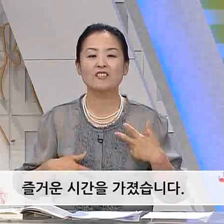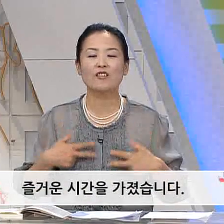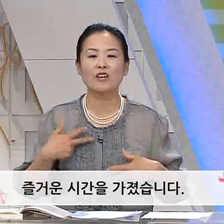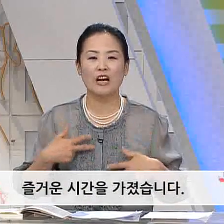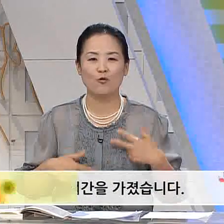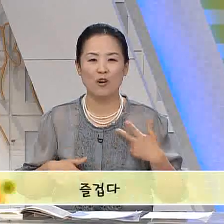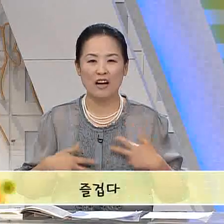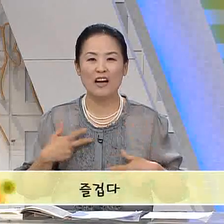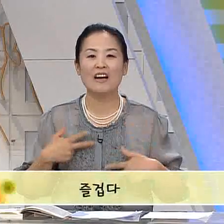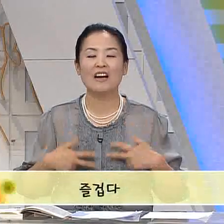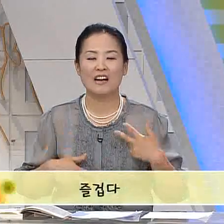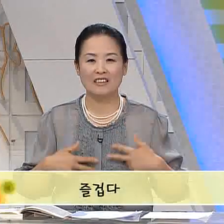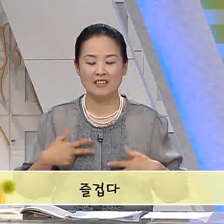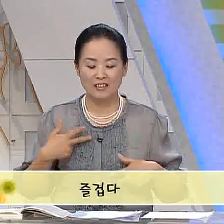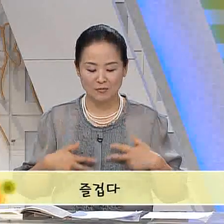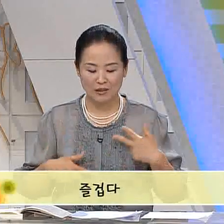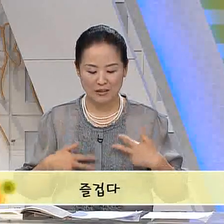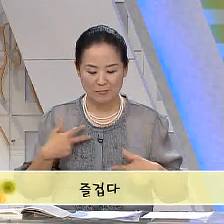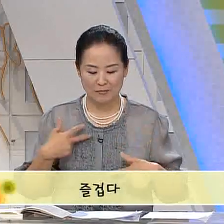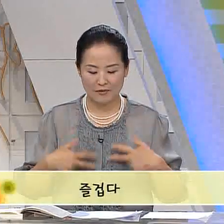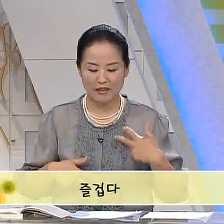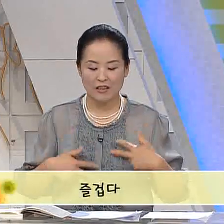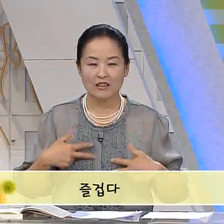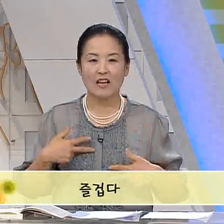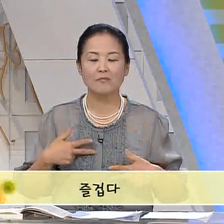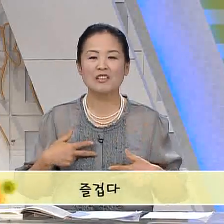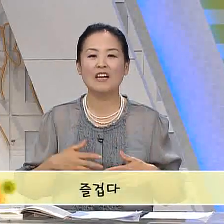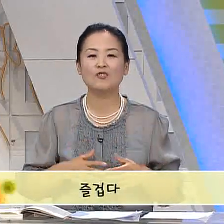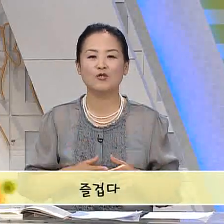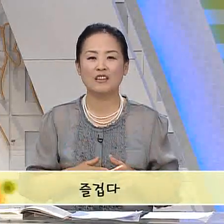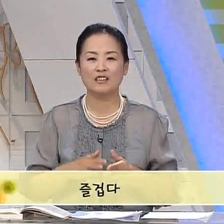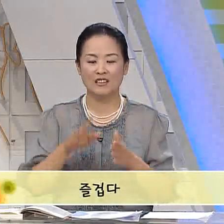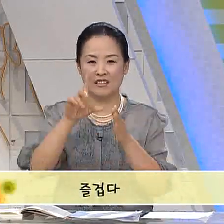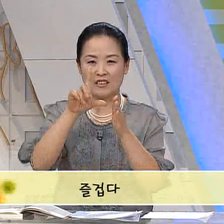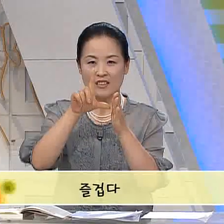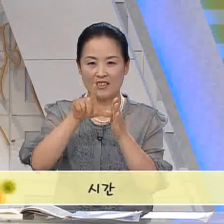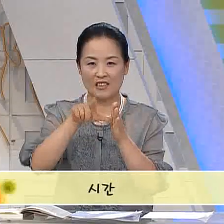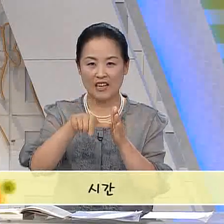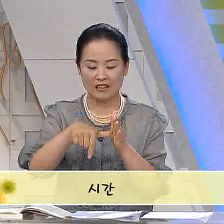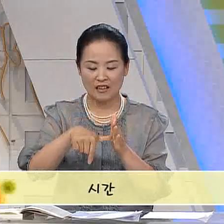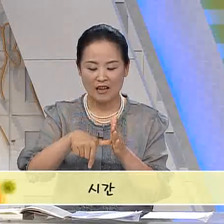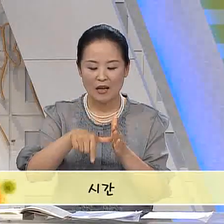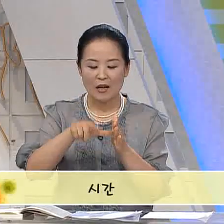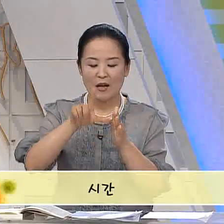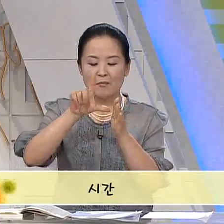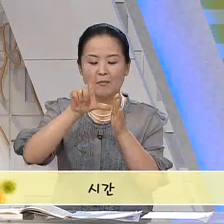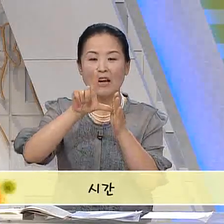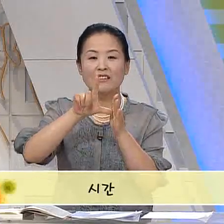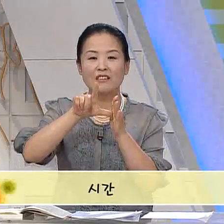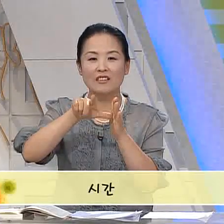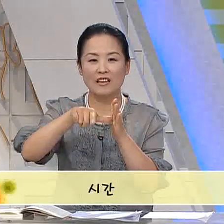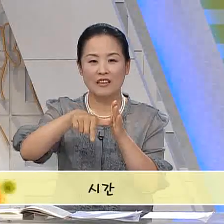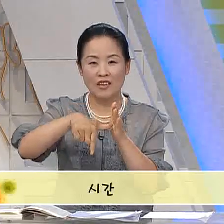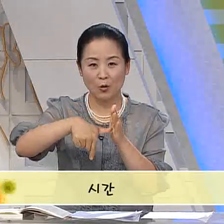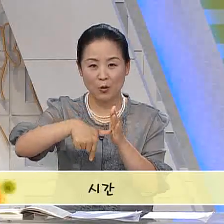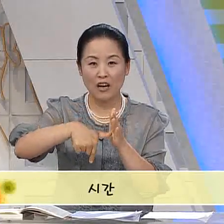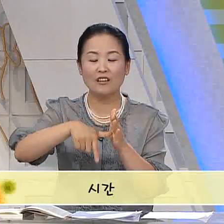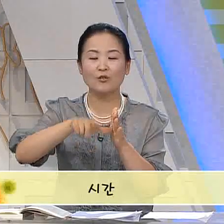즐거울 날과 같은 의미. 그 다음 시간 수화는 시간 바늘이 돌아가는